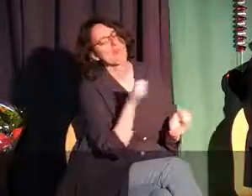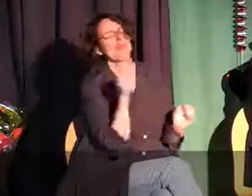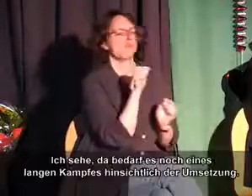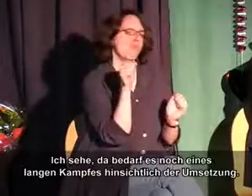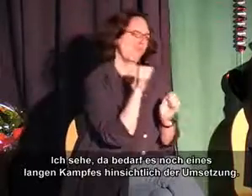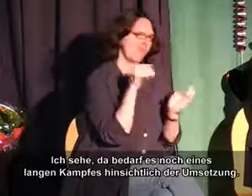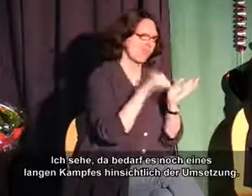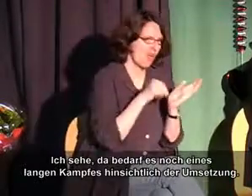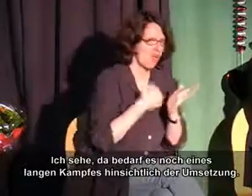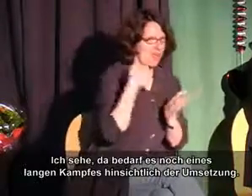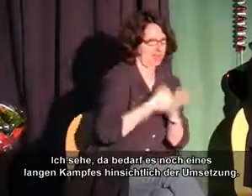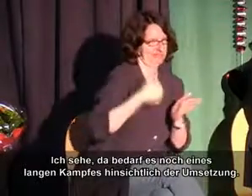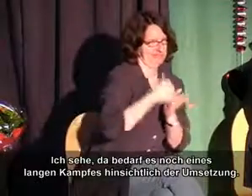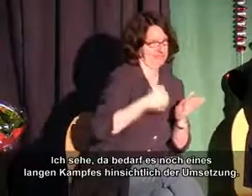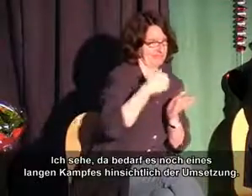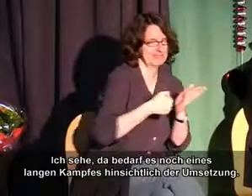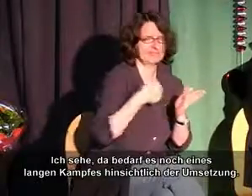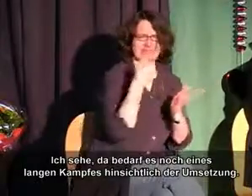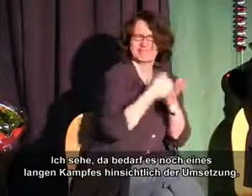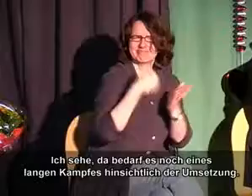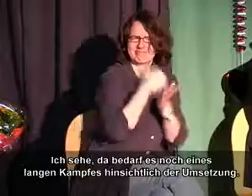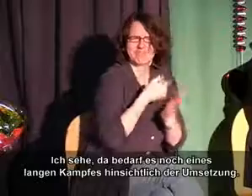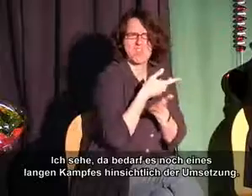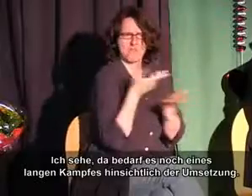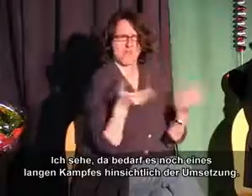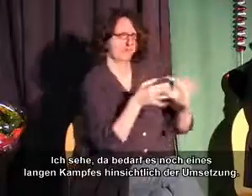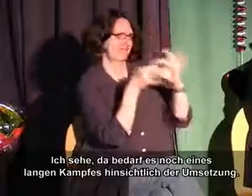Ich sehe, da bedarf es noch einen langen Kampf hinsichtlich der Umsetzung.